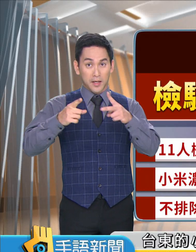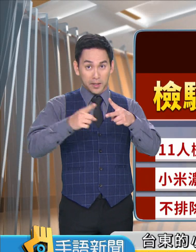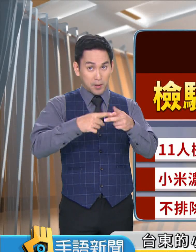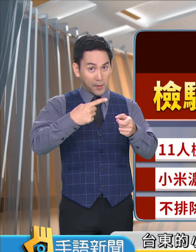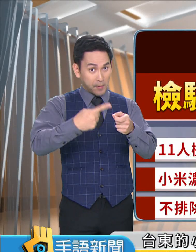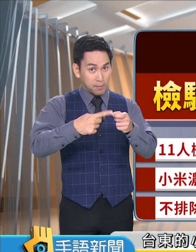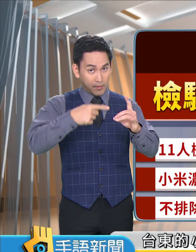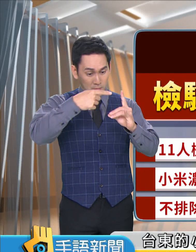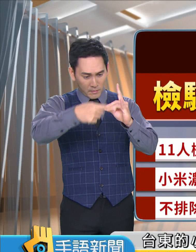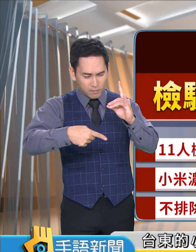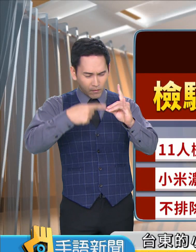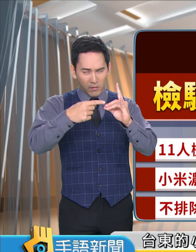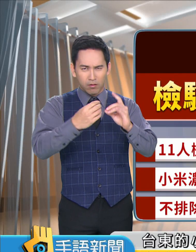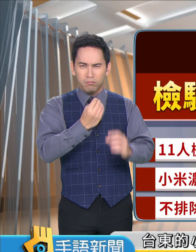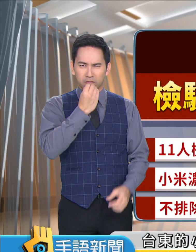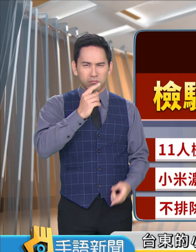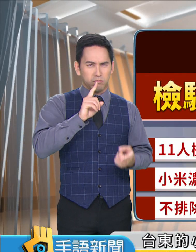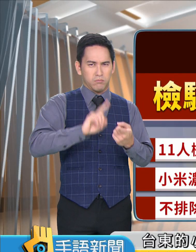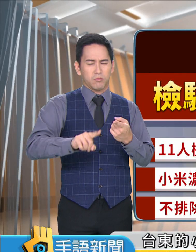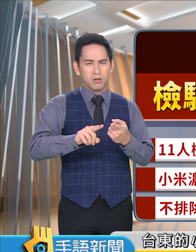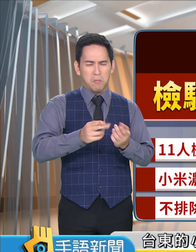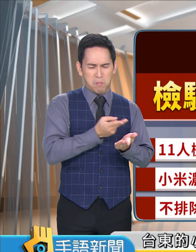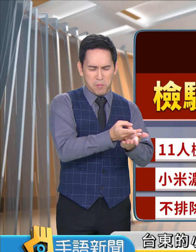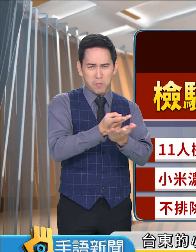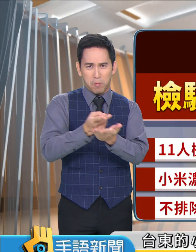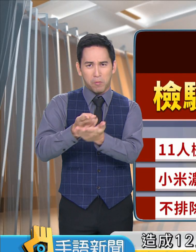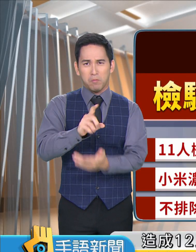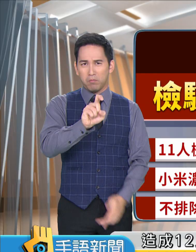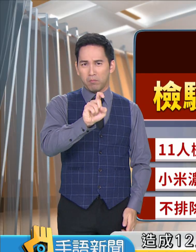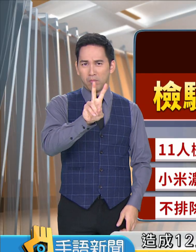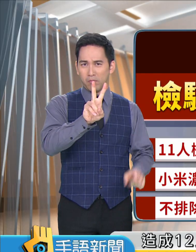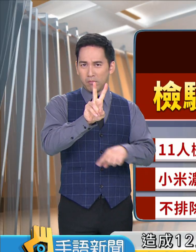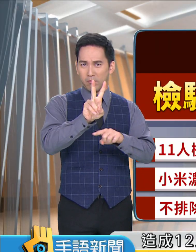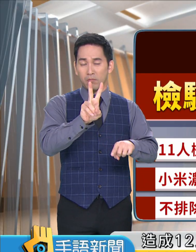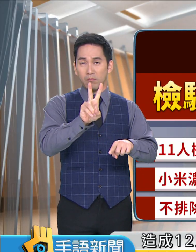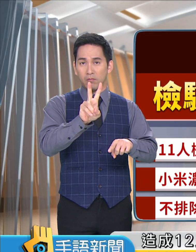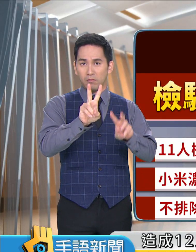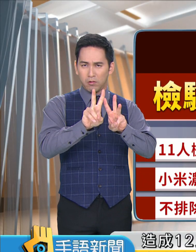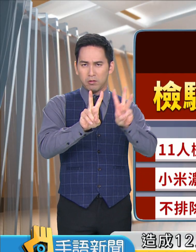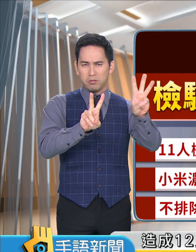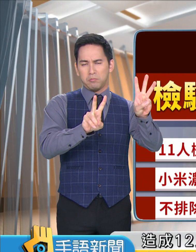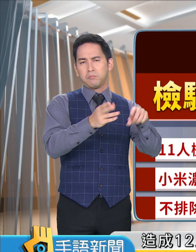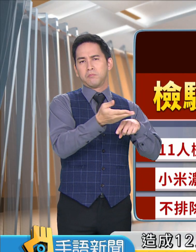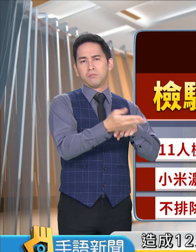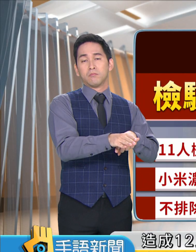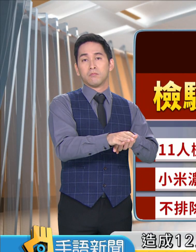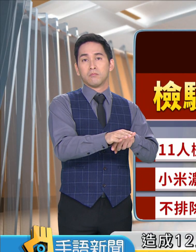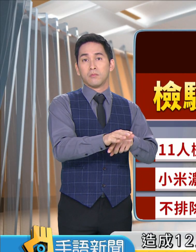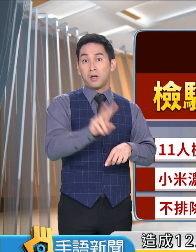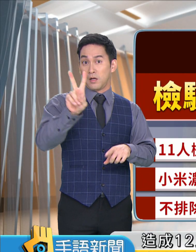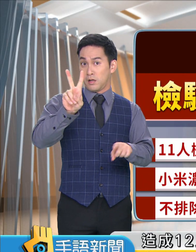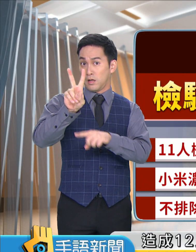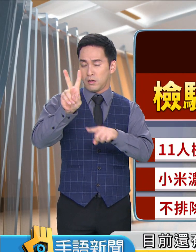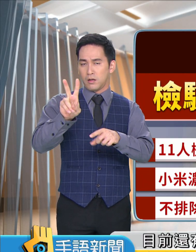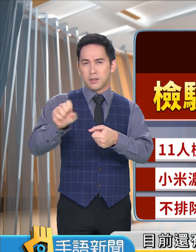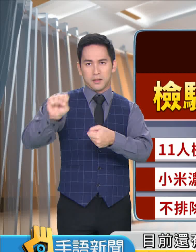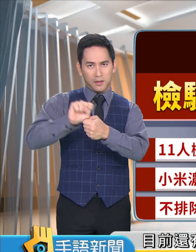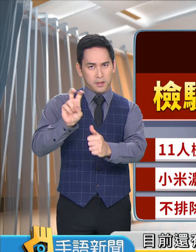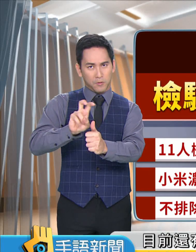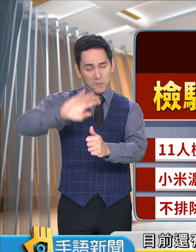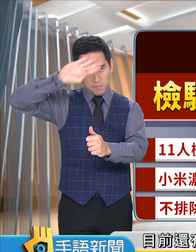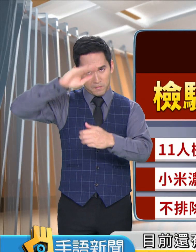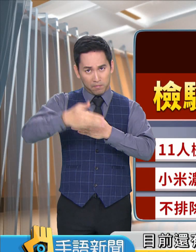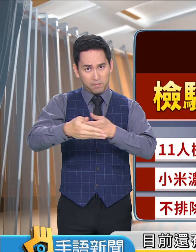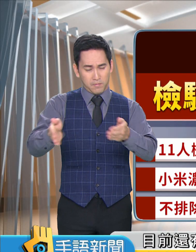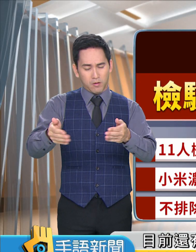台东的小米阿伯中毒案造成12人送医，3人死亡，目前还有2人在加